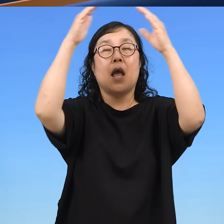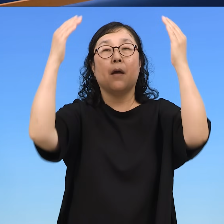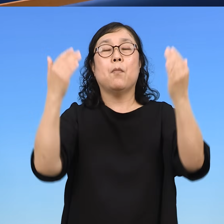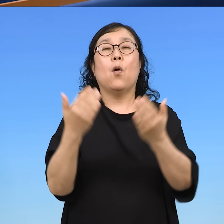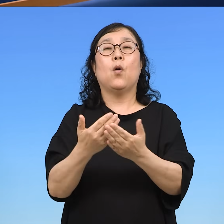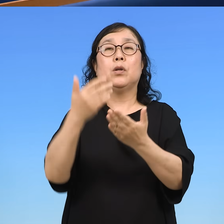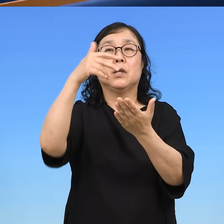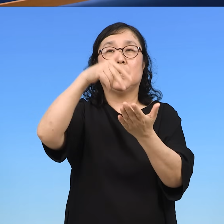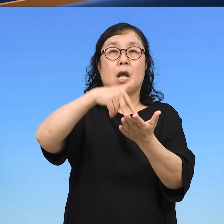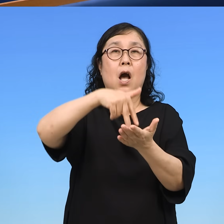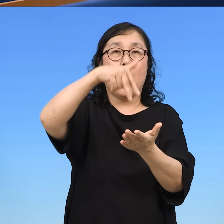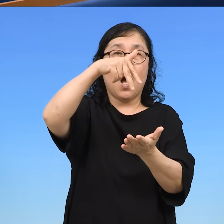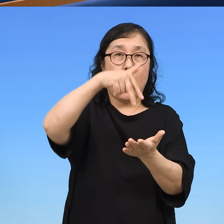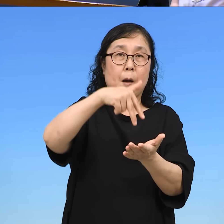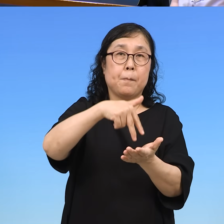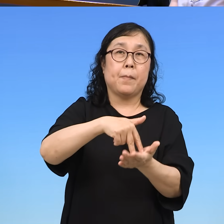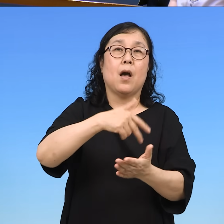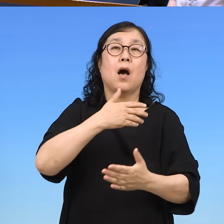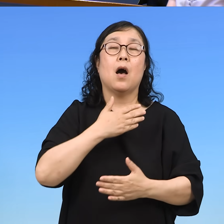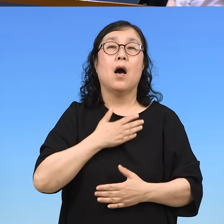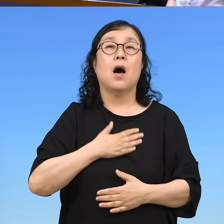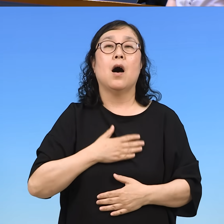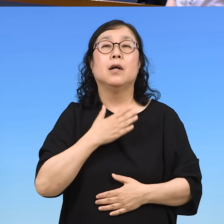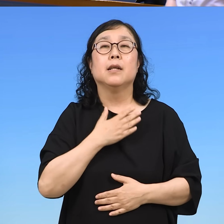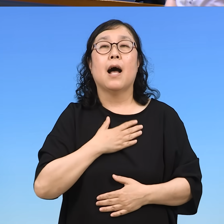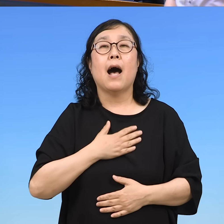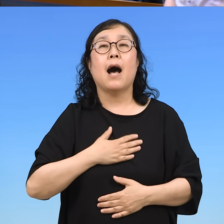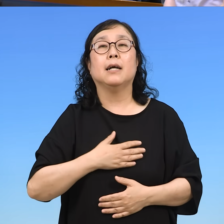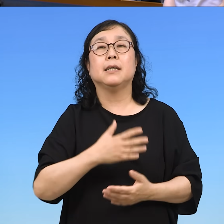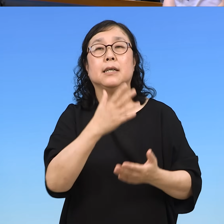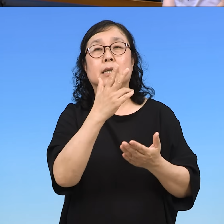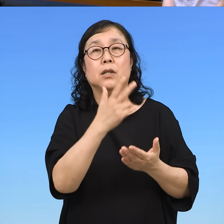내 모든 형편 아시는 주님,